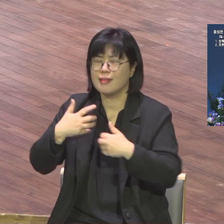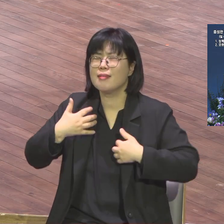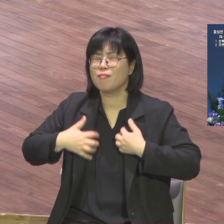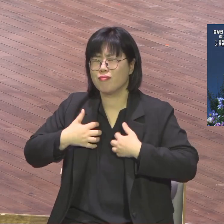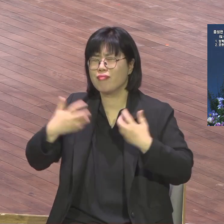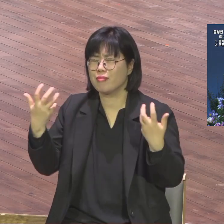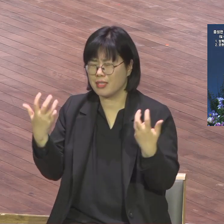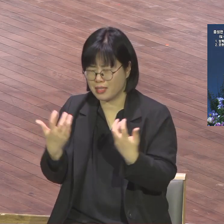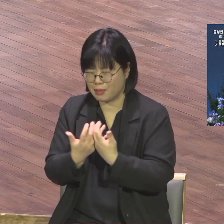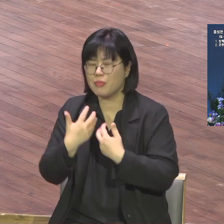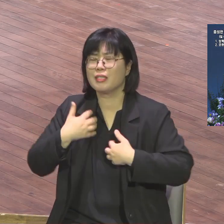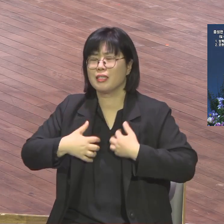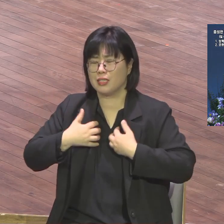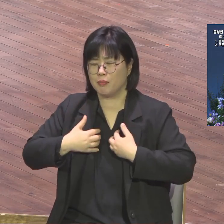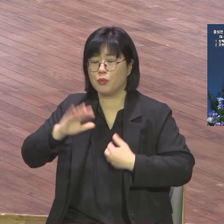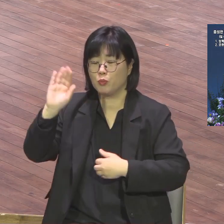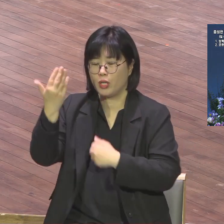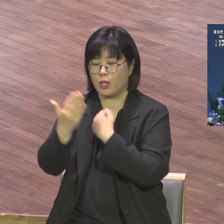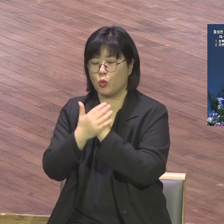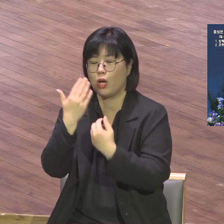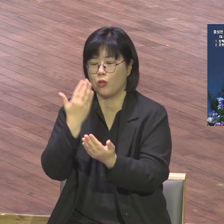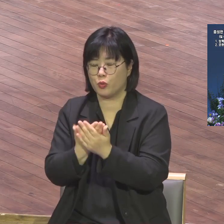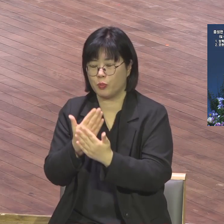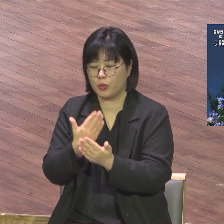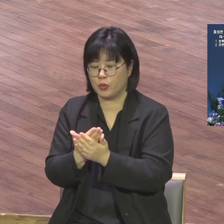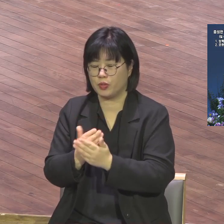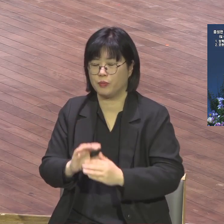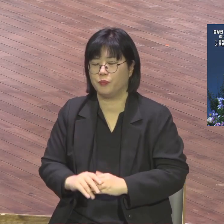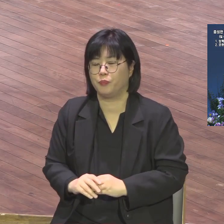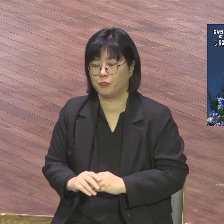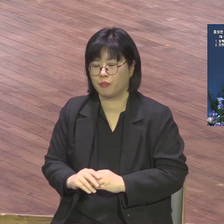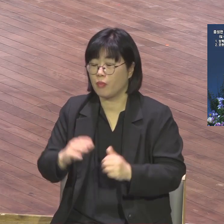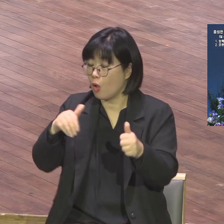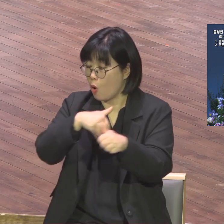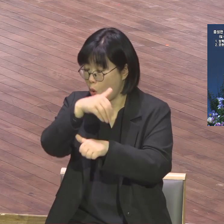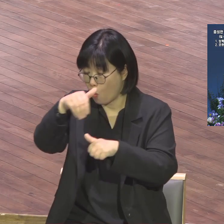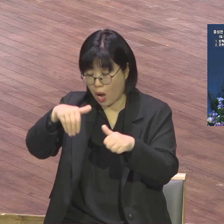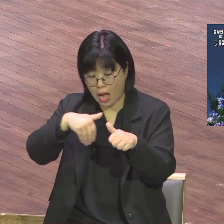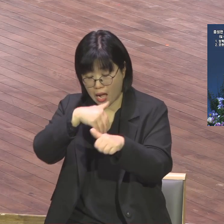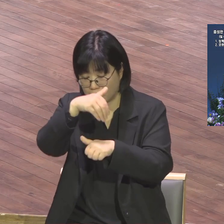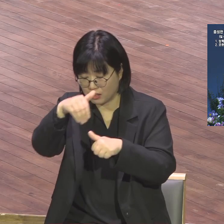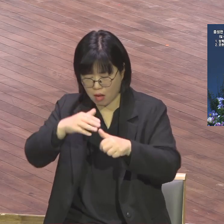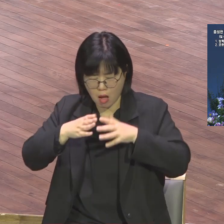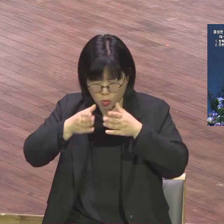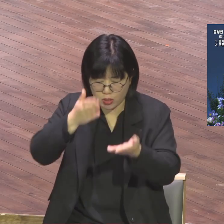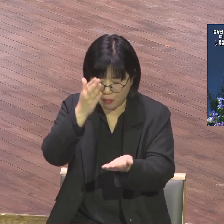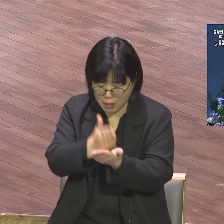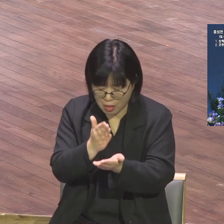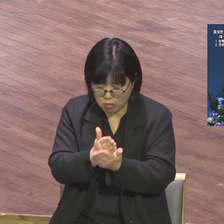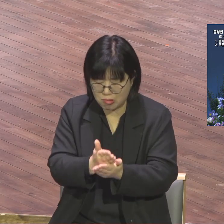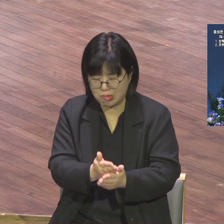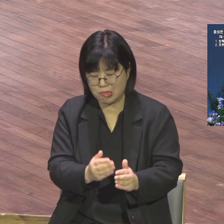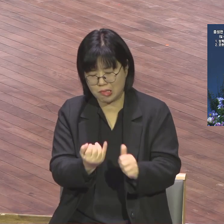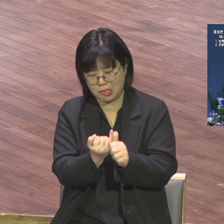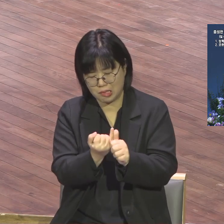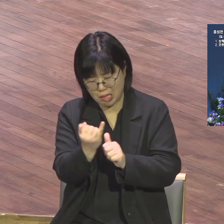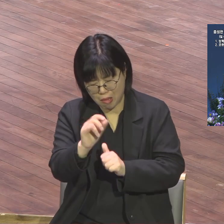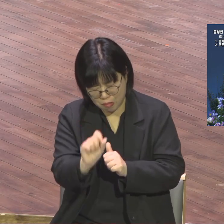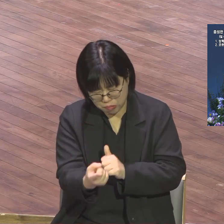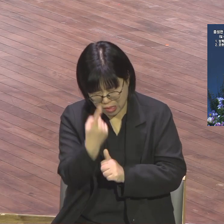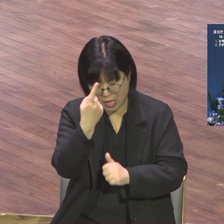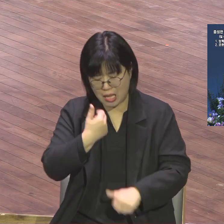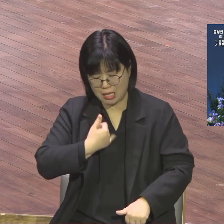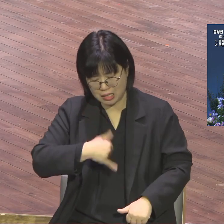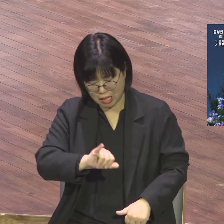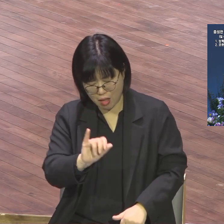사는 가족들 되게 하여 주옵소서. 어떤 환경에도 속지 말게 하시고, 남편 때문에, 아내 때문에, 자식 때문에, 환경 때문에, 회사